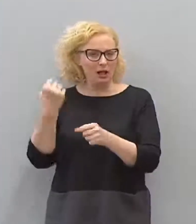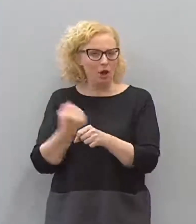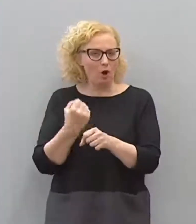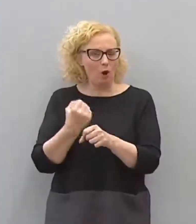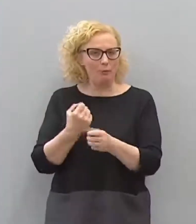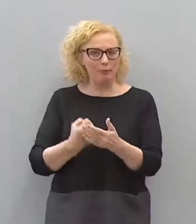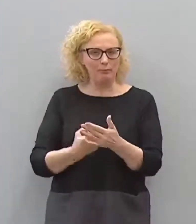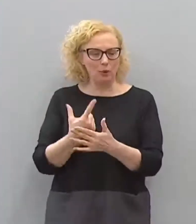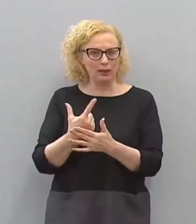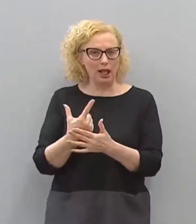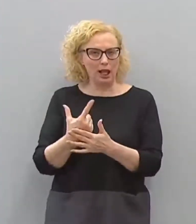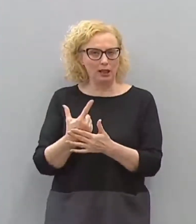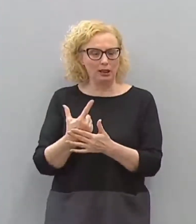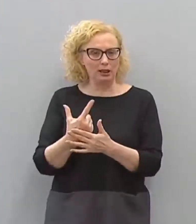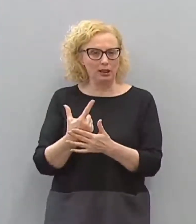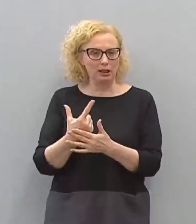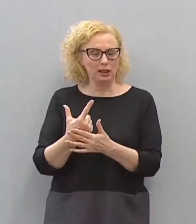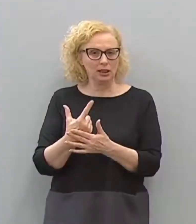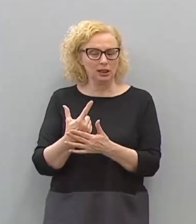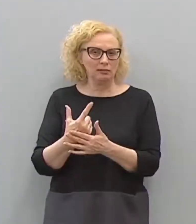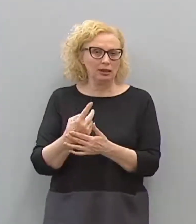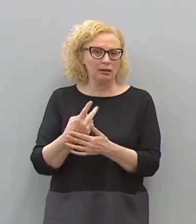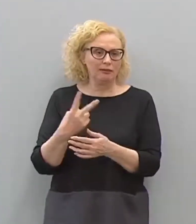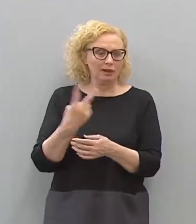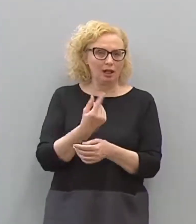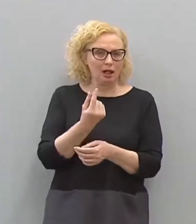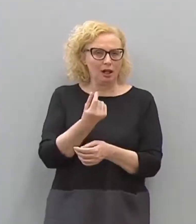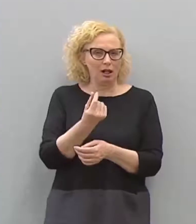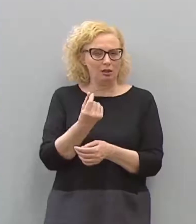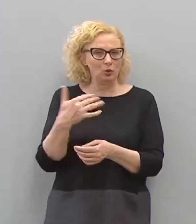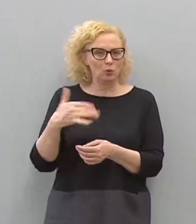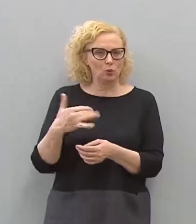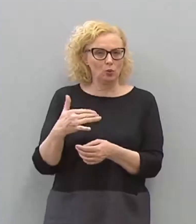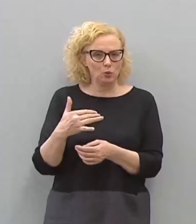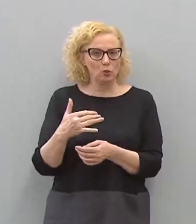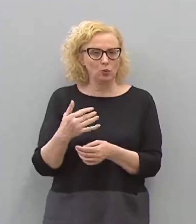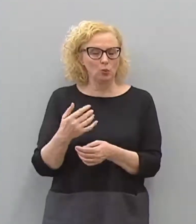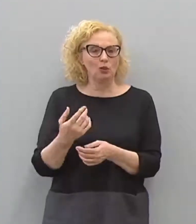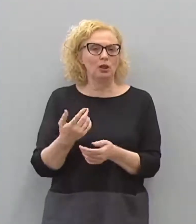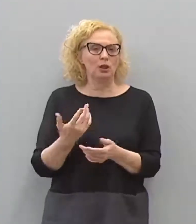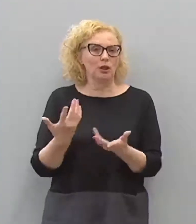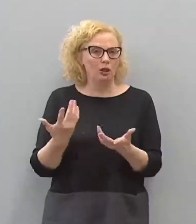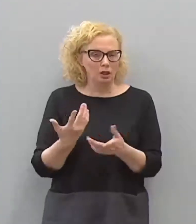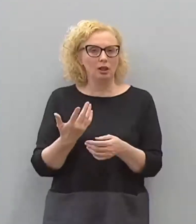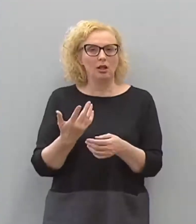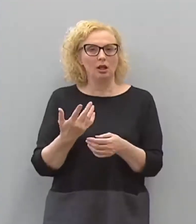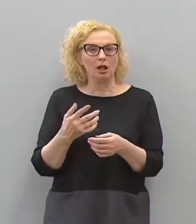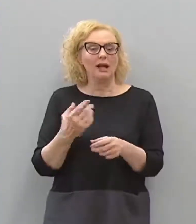queste cose sono opere di una valenza finanziaria rilevante stiamo parlando per lo più di grandi opere i